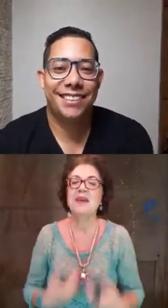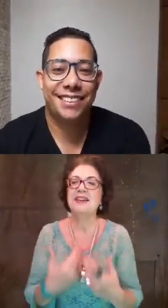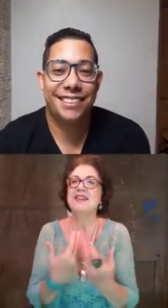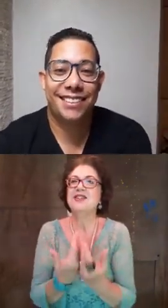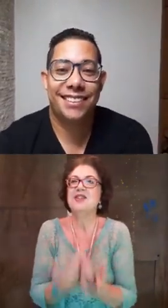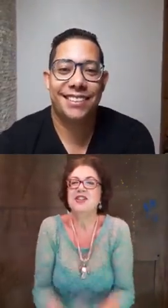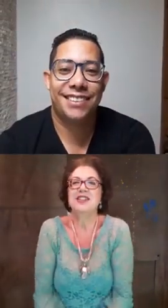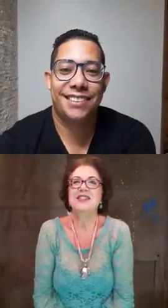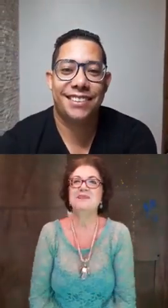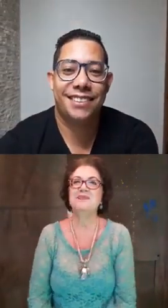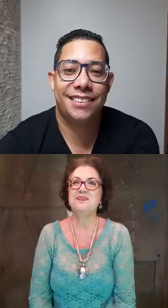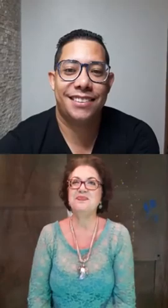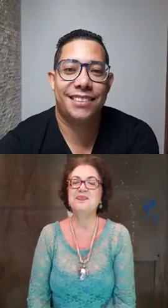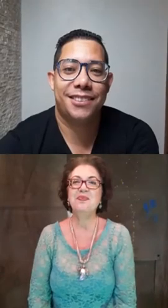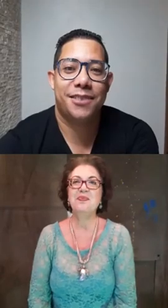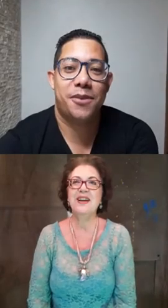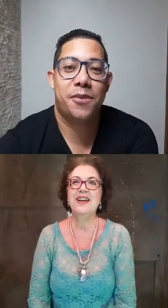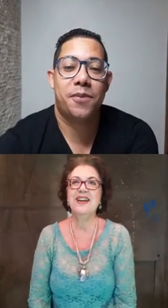Uma grande